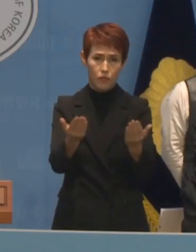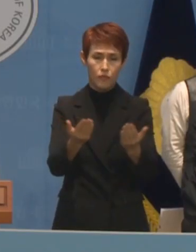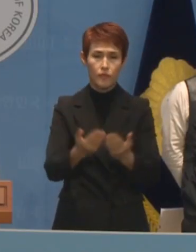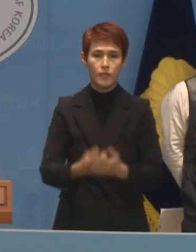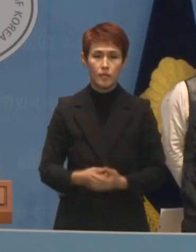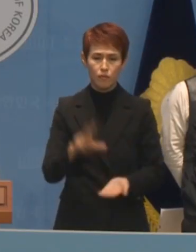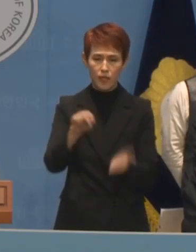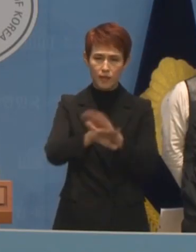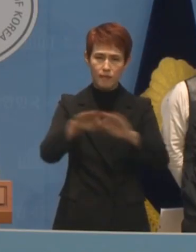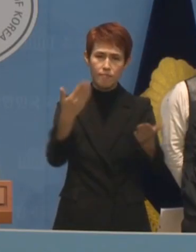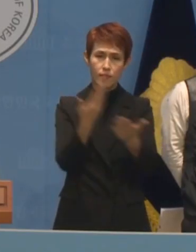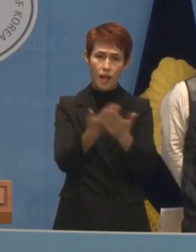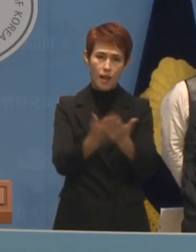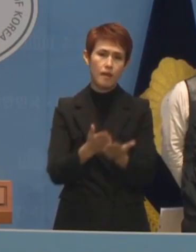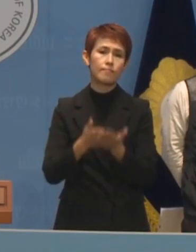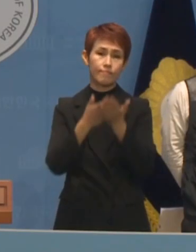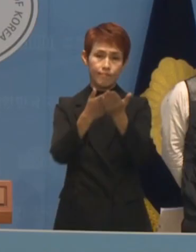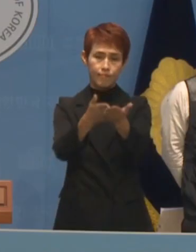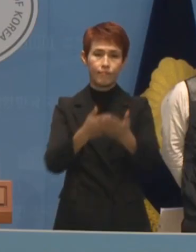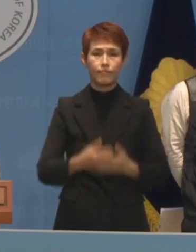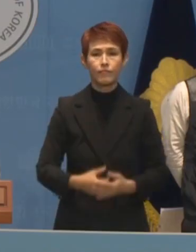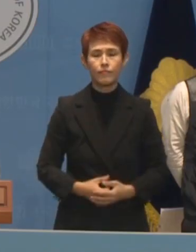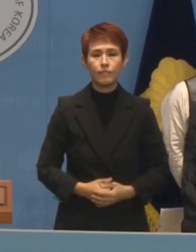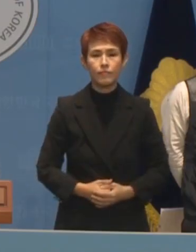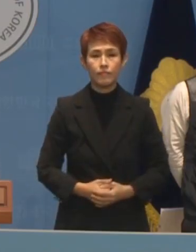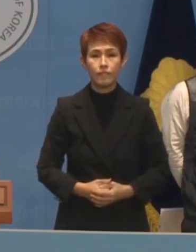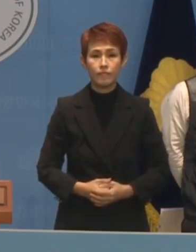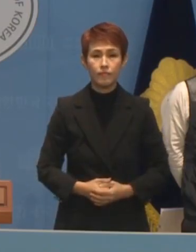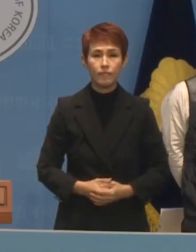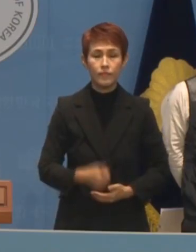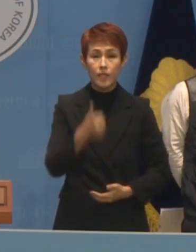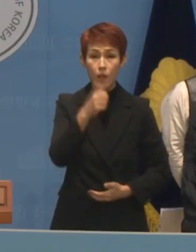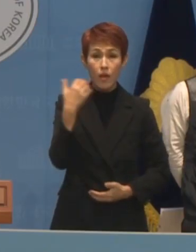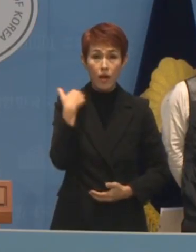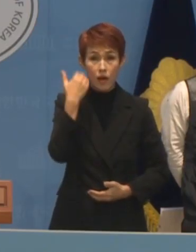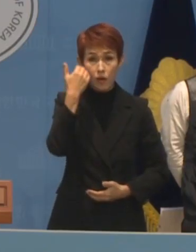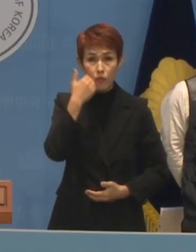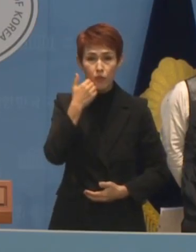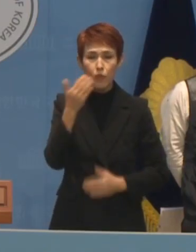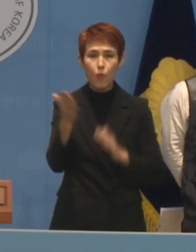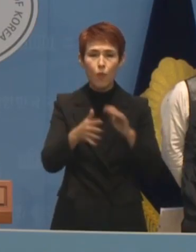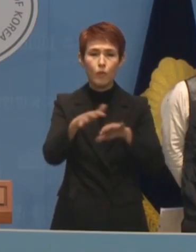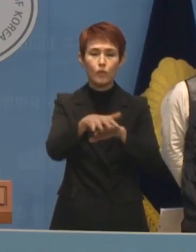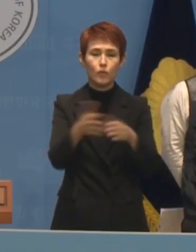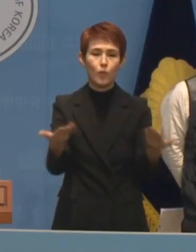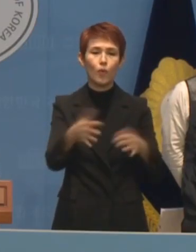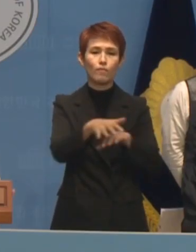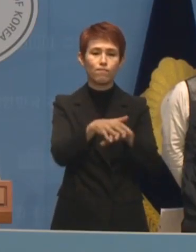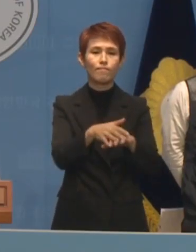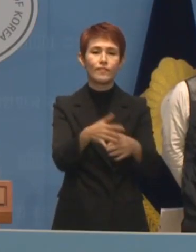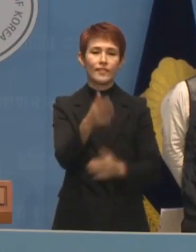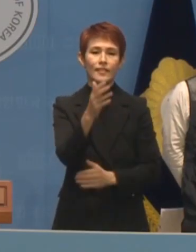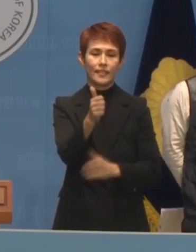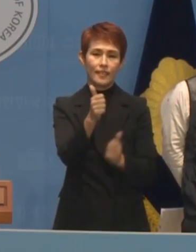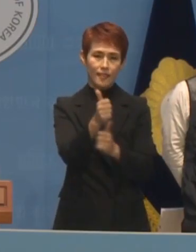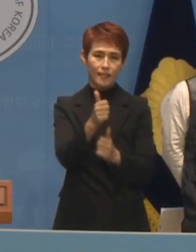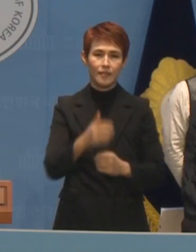기자회견을 시작하도록 하겠습니다. 저는 사회를 맡은 공공운수노조 조직쟁이 차장 김종태라고 합니다.